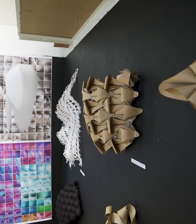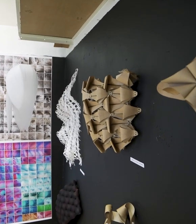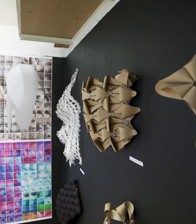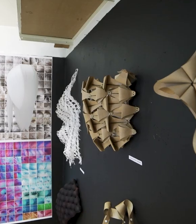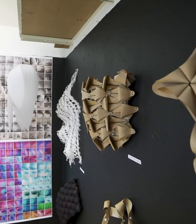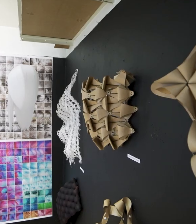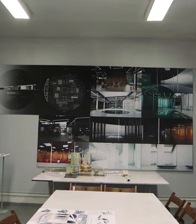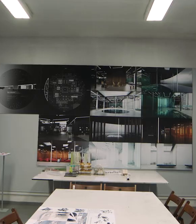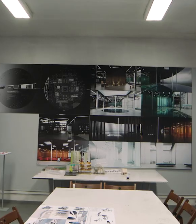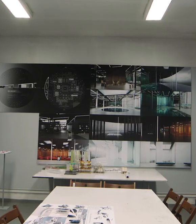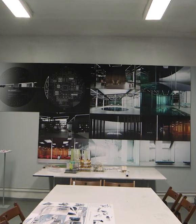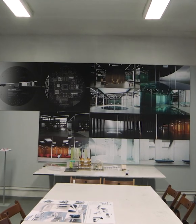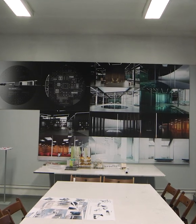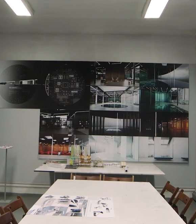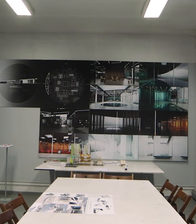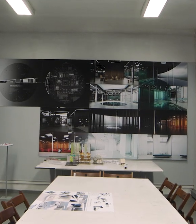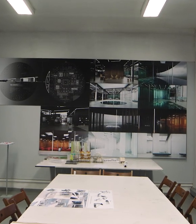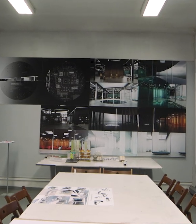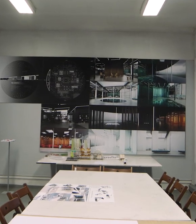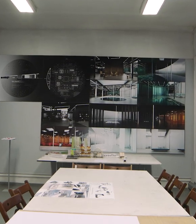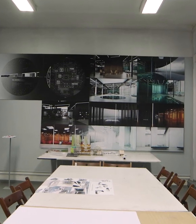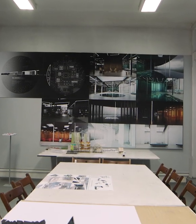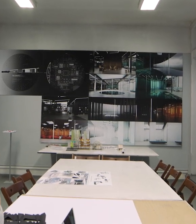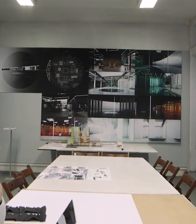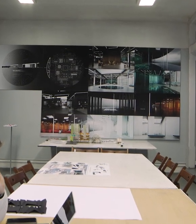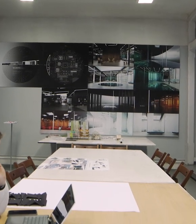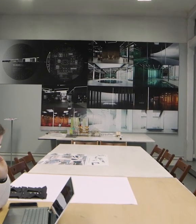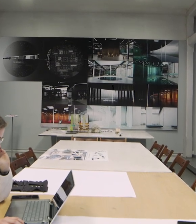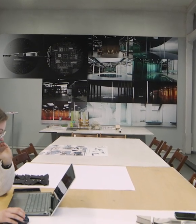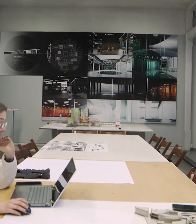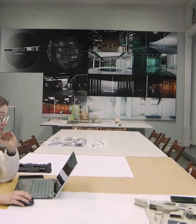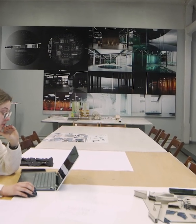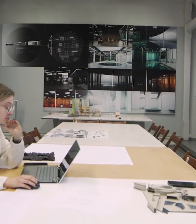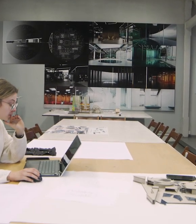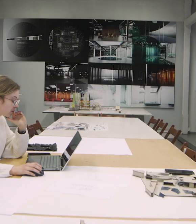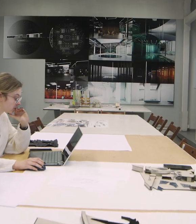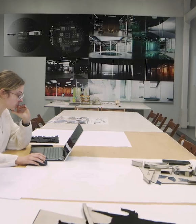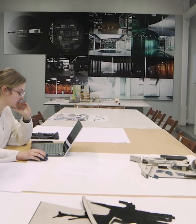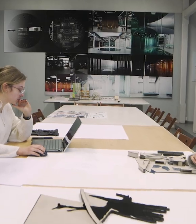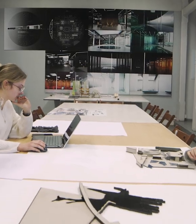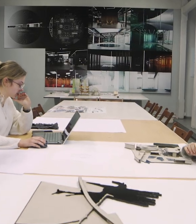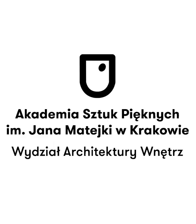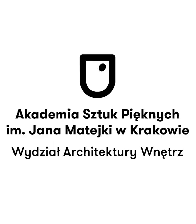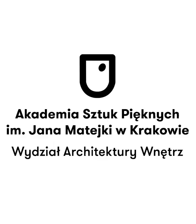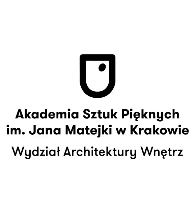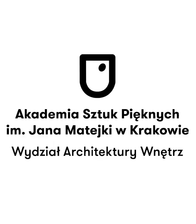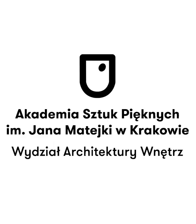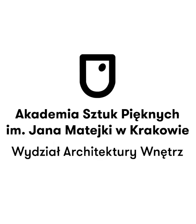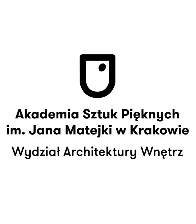wykonywania zawodu. Uczymy ich rzeźby, rysunku, malarstwa, ale również modelowania 3D czy mappingu. Widok przynosi się do